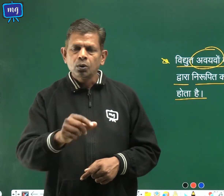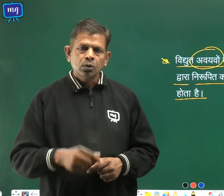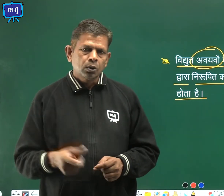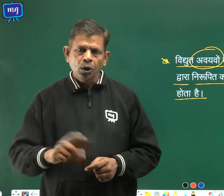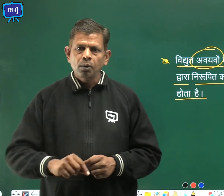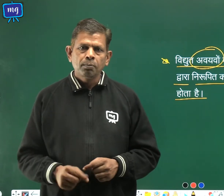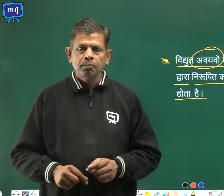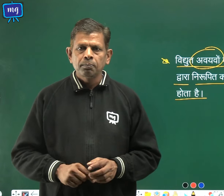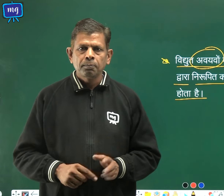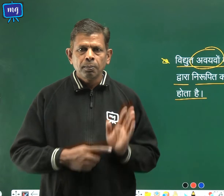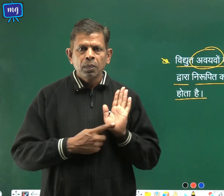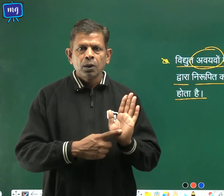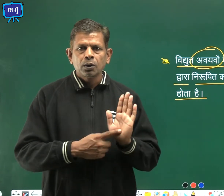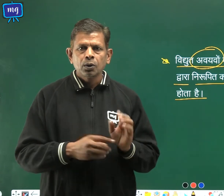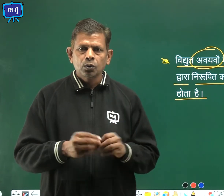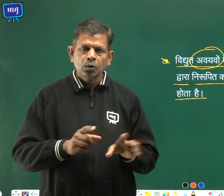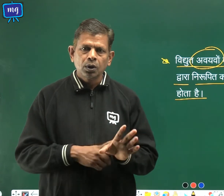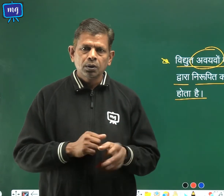हम प्रतीक के द्वारा